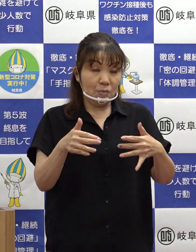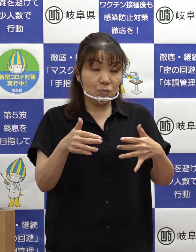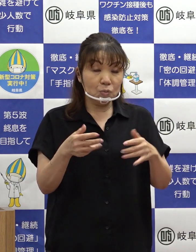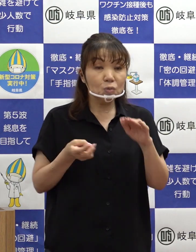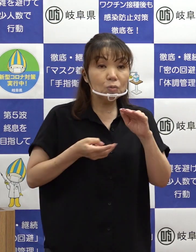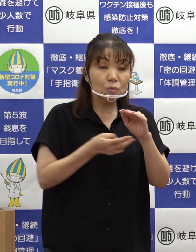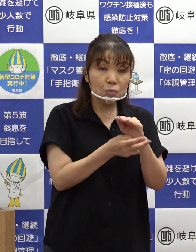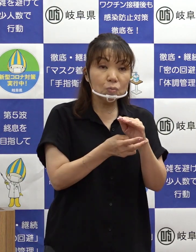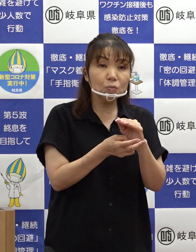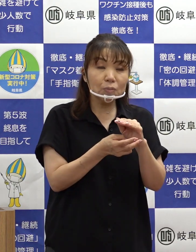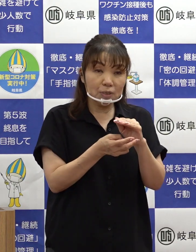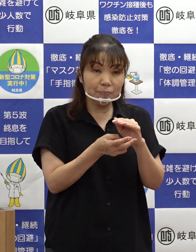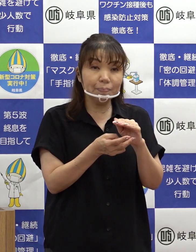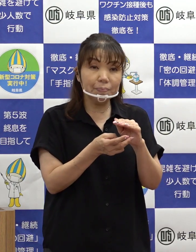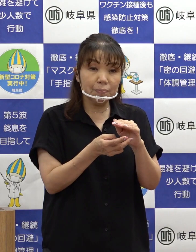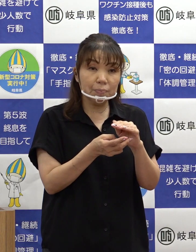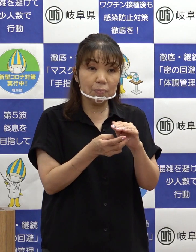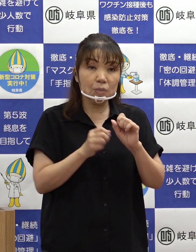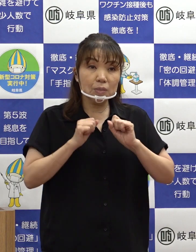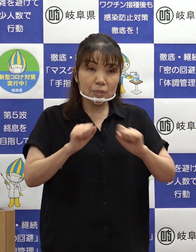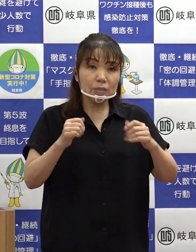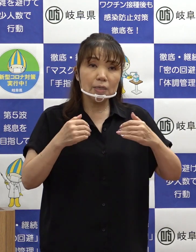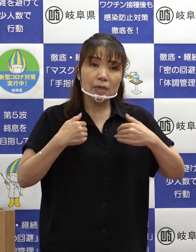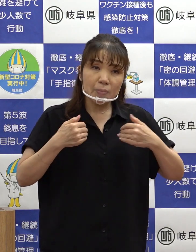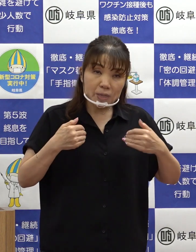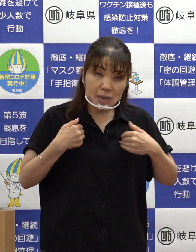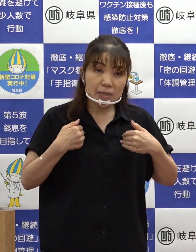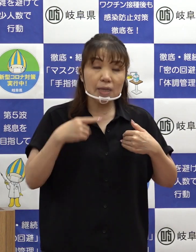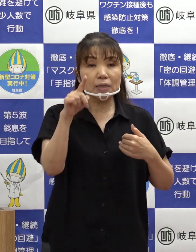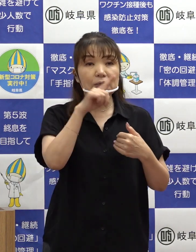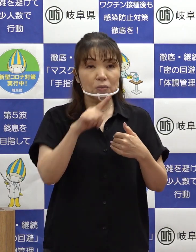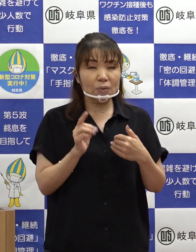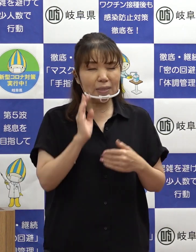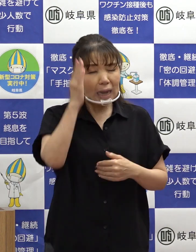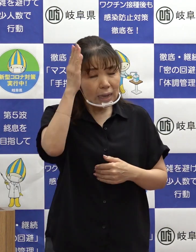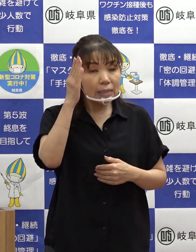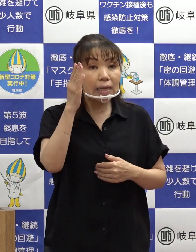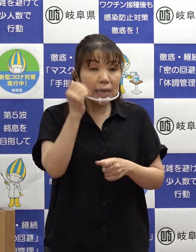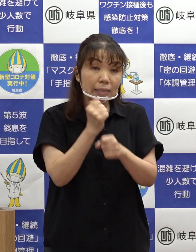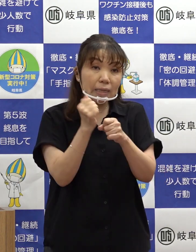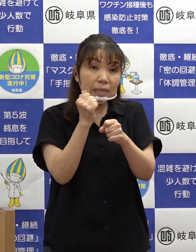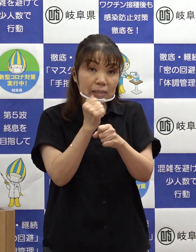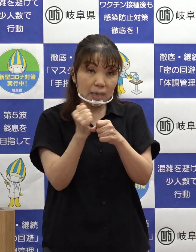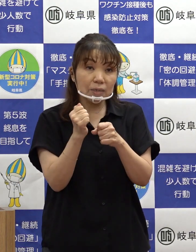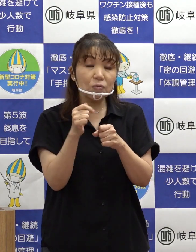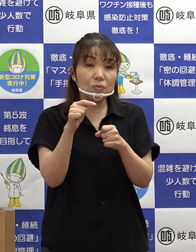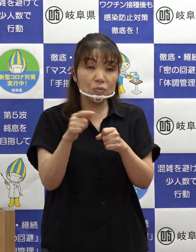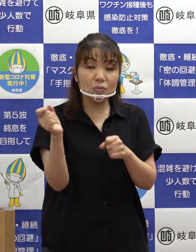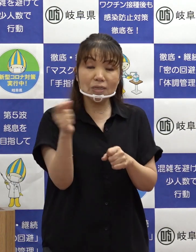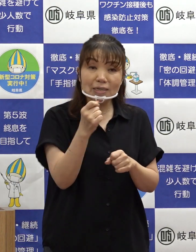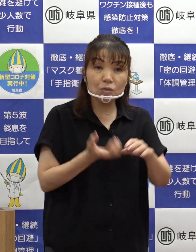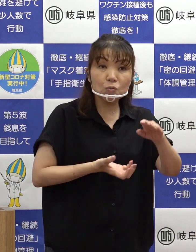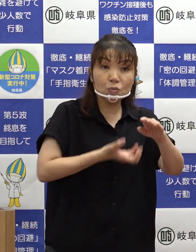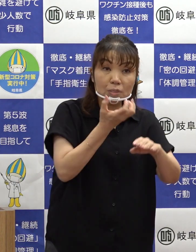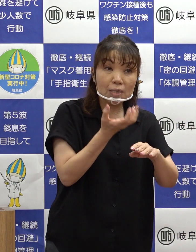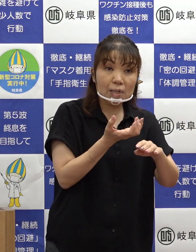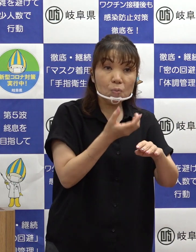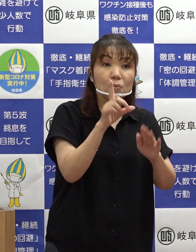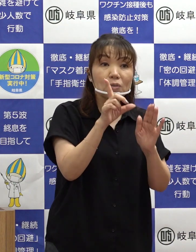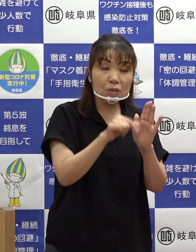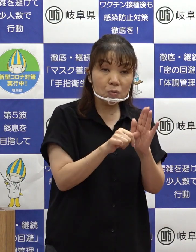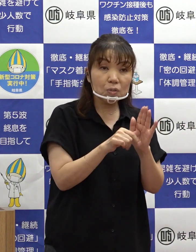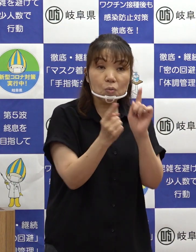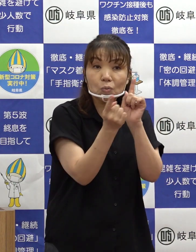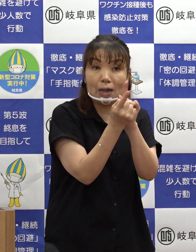入院されるべき方がなかなか入院できないというような緊急事態になったときにど